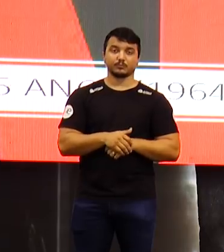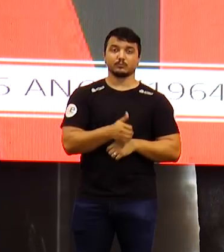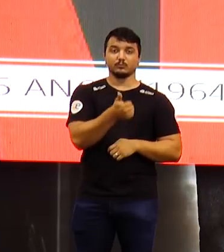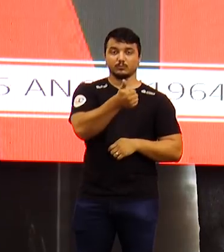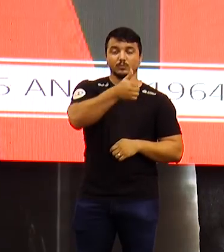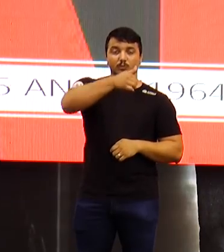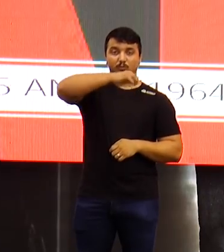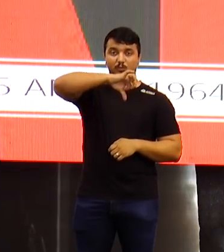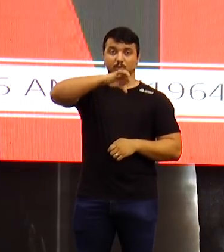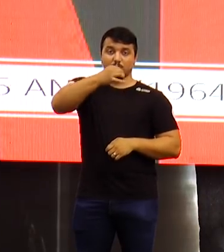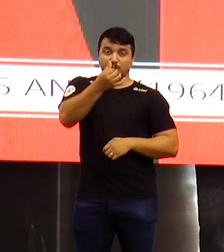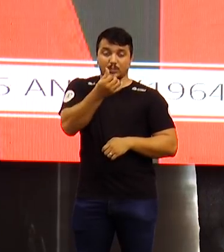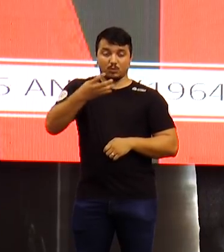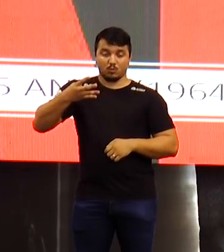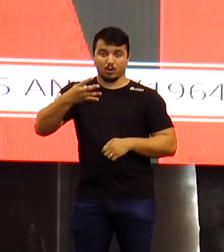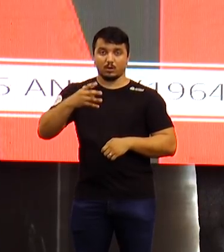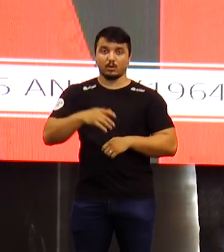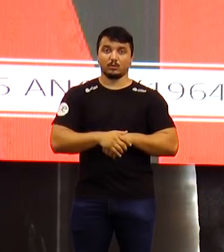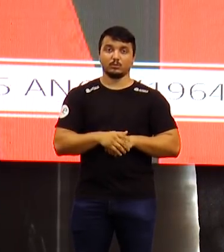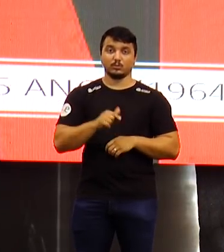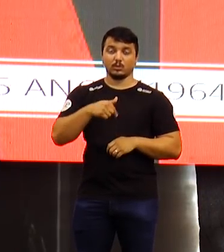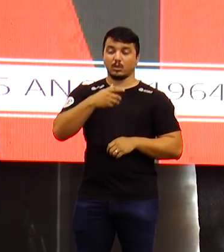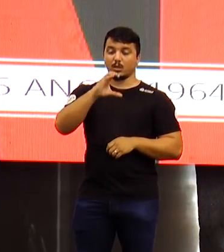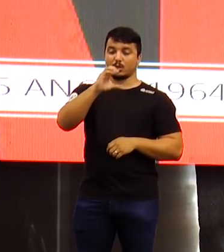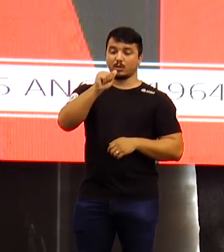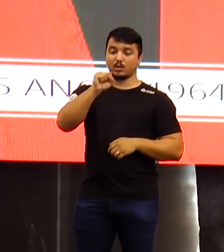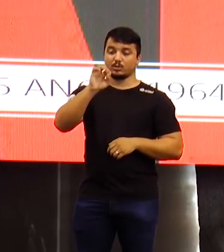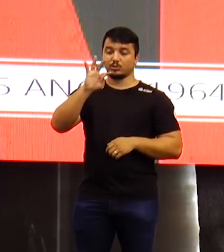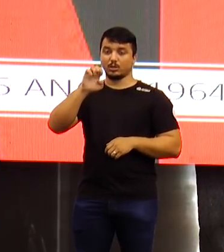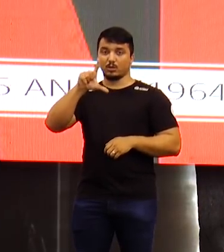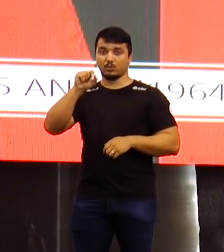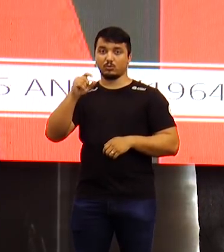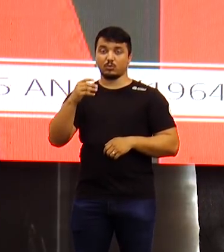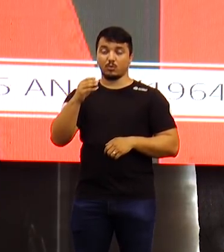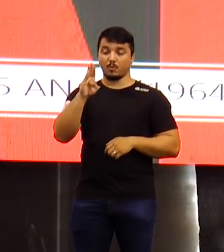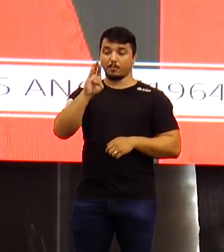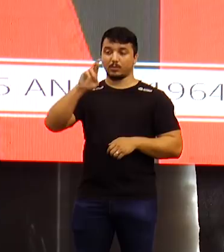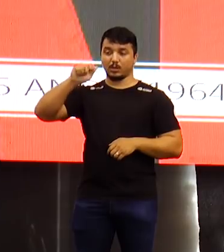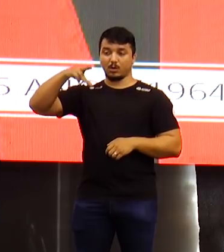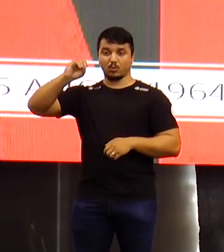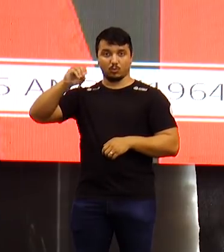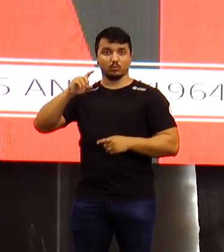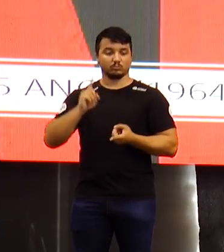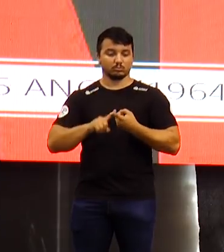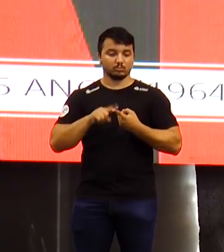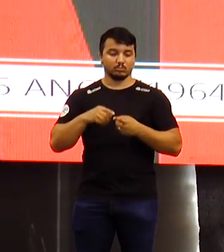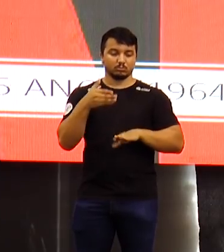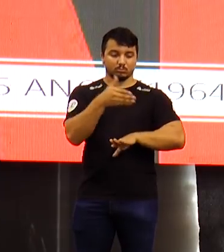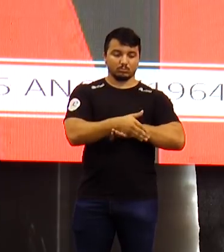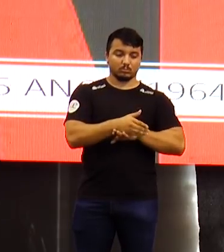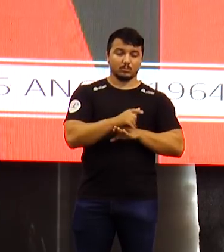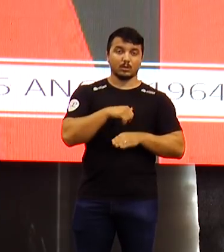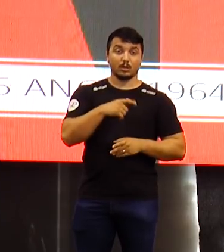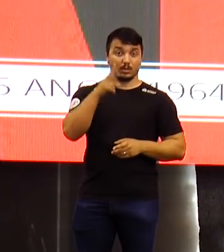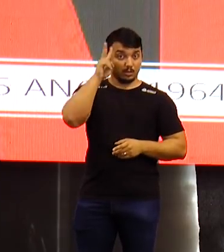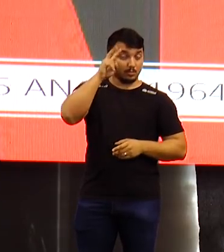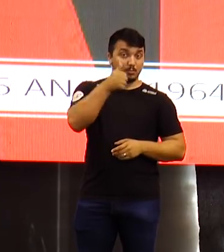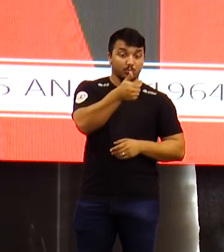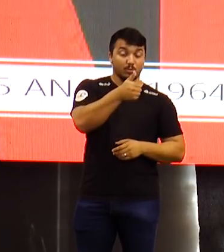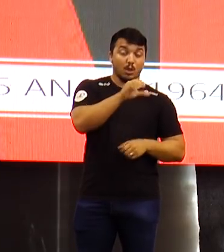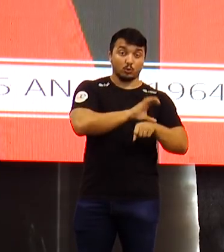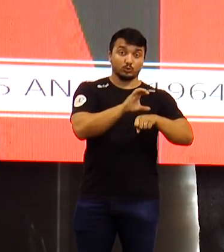64, nós teremos Humberto de Alencar Castelo Branco assumindo o governo no Brasil. Lembremos a Constituição de